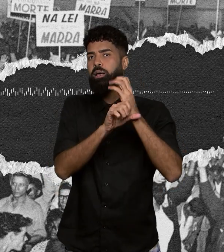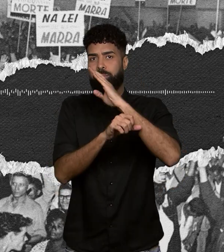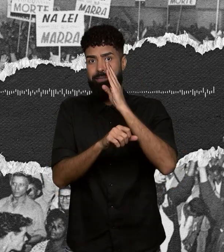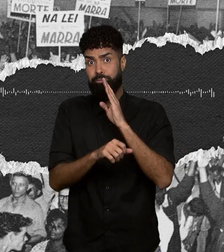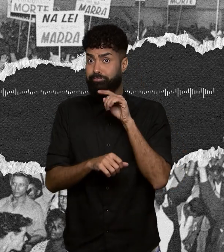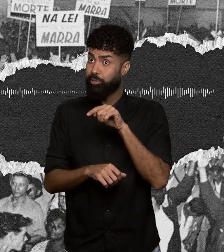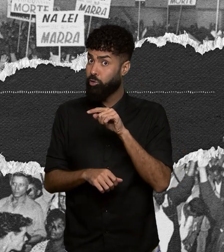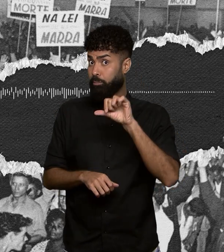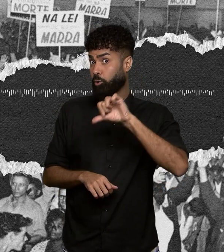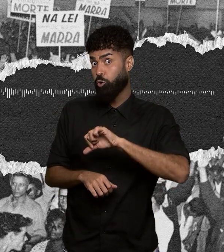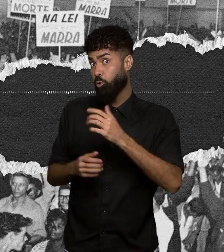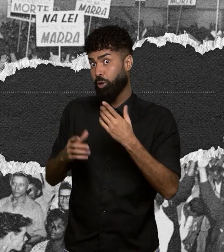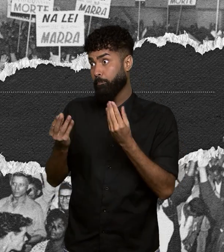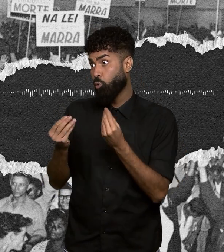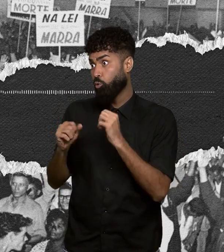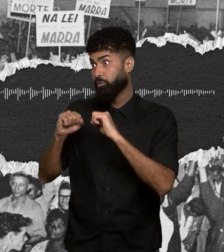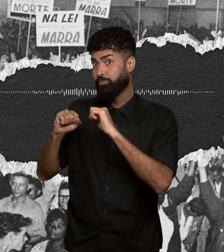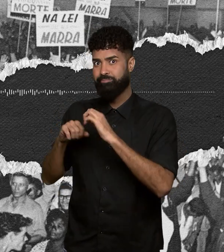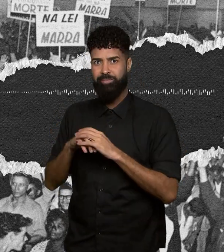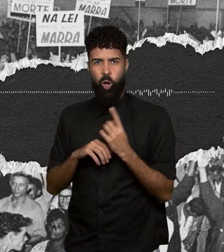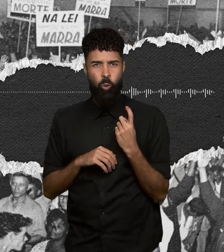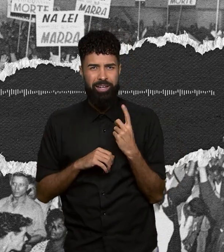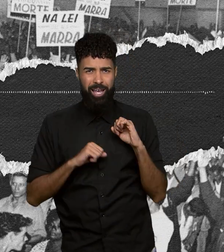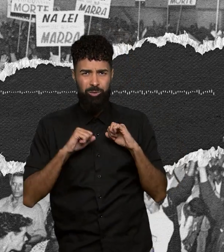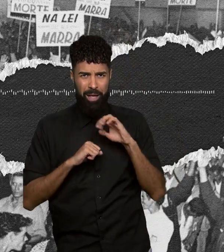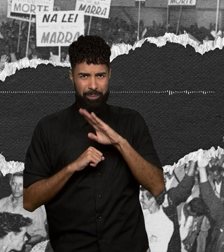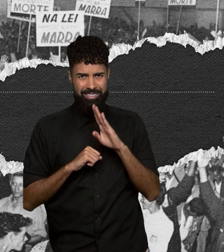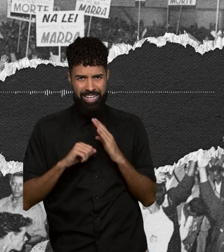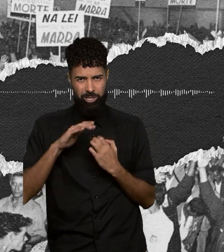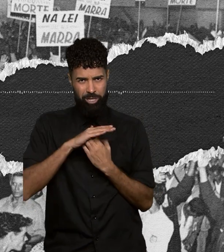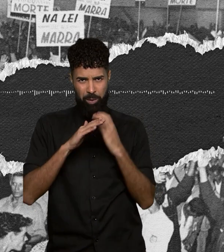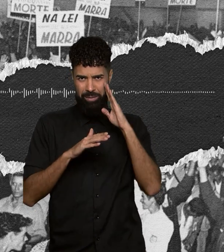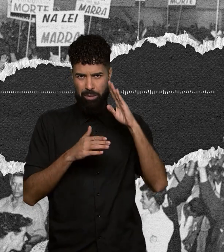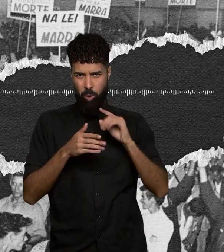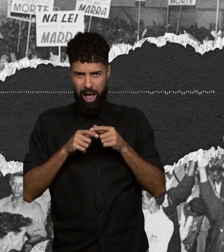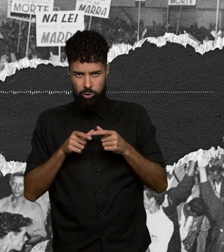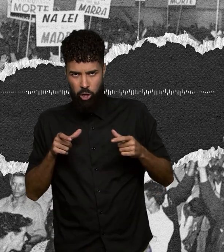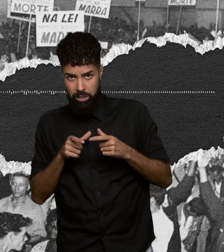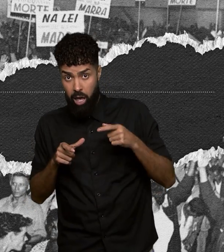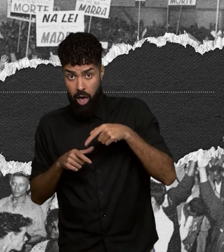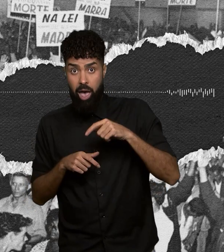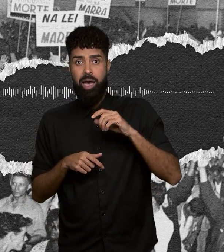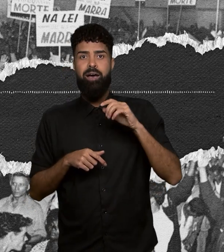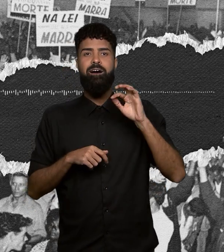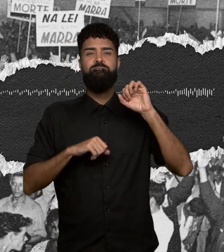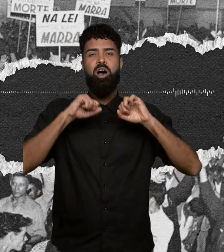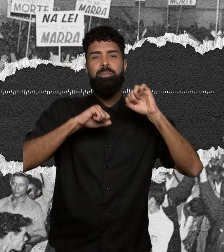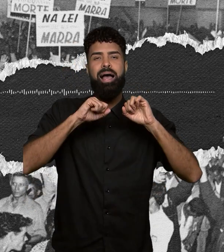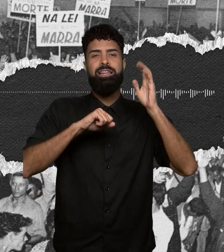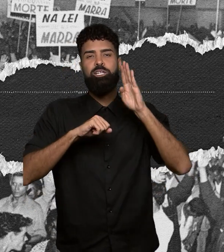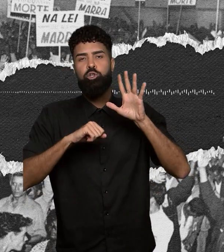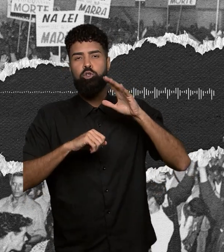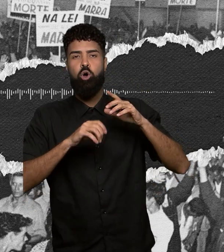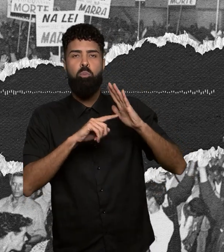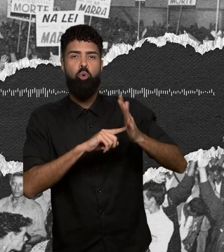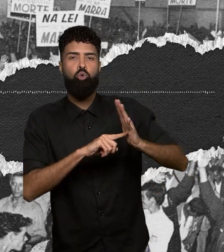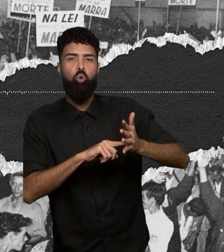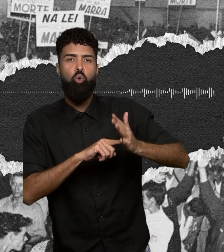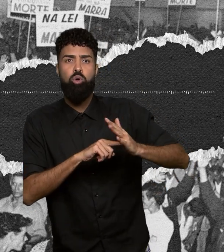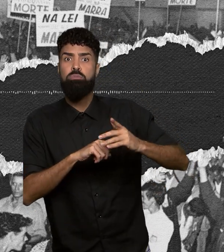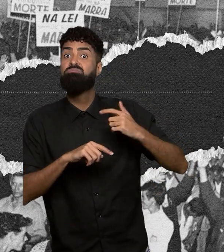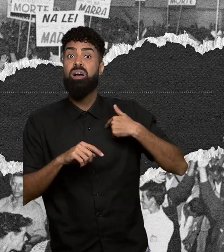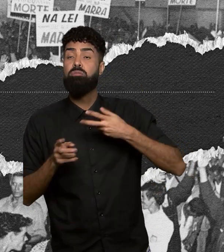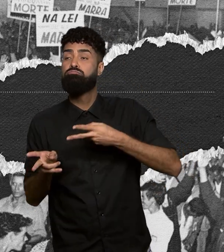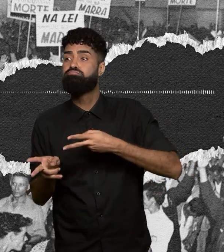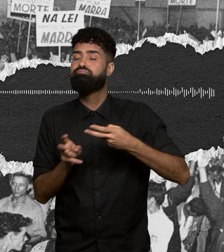a única indústria de automóveis brasileira que o estado era o principal acionista a fábrica Nacional de motores foi absorvida pelo mercado privado durante